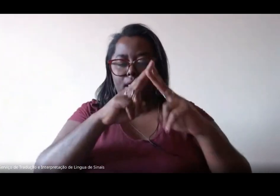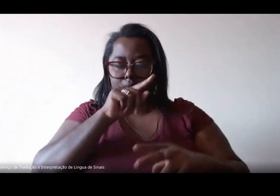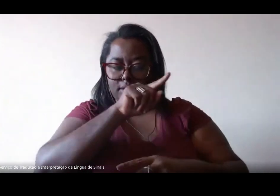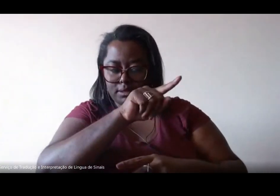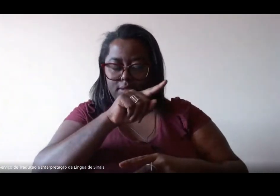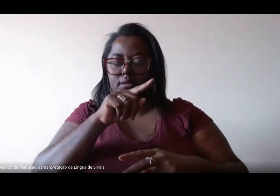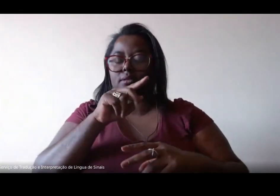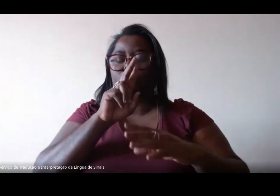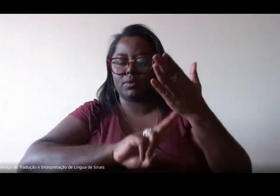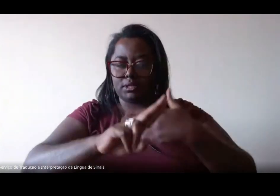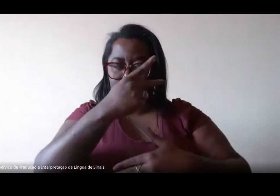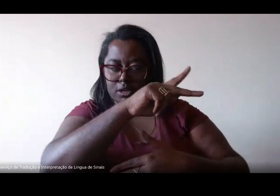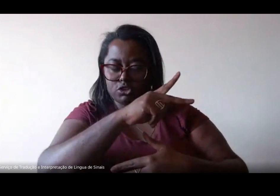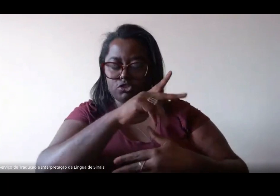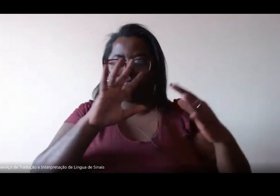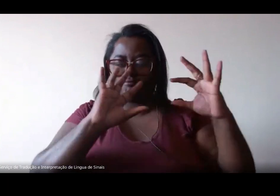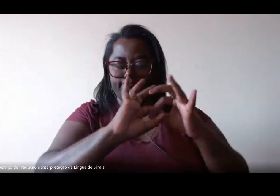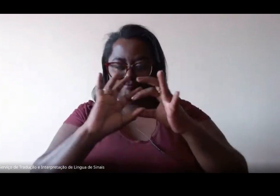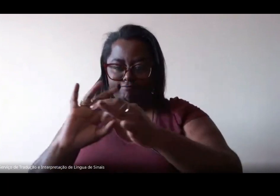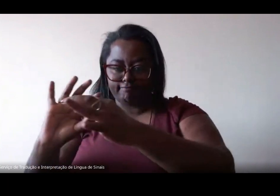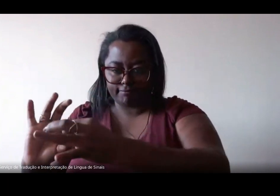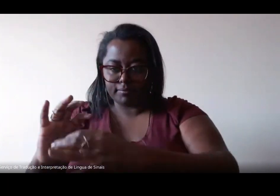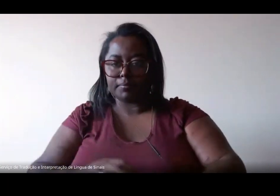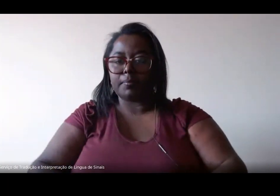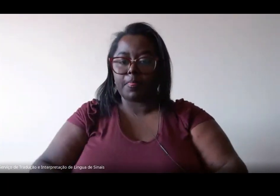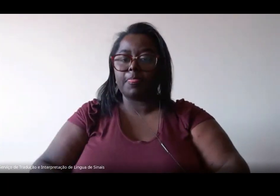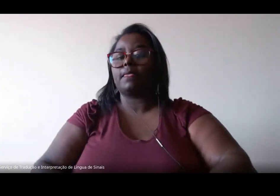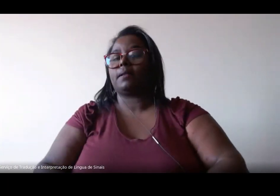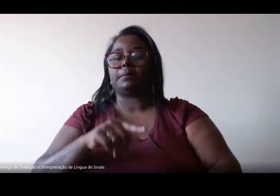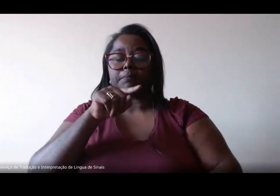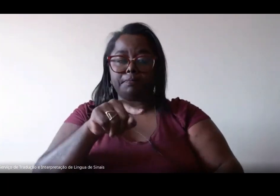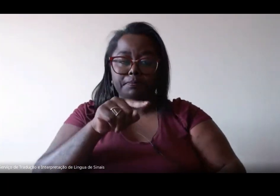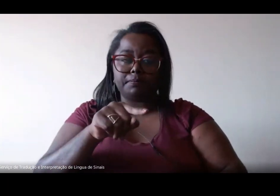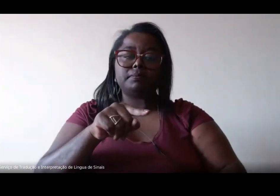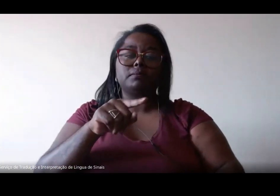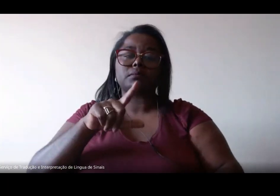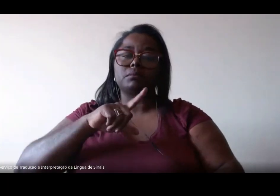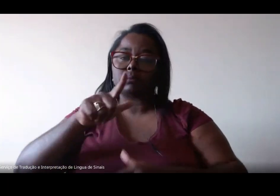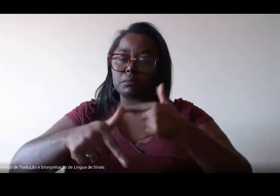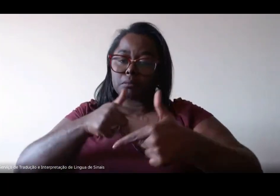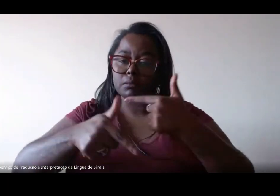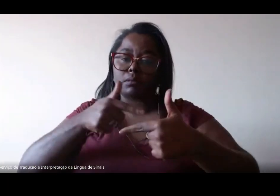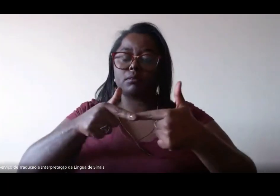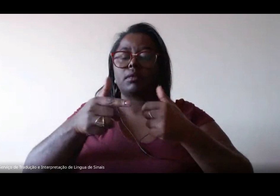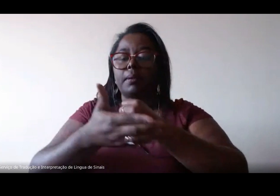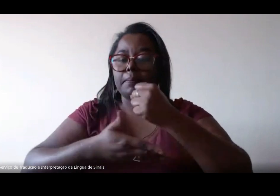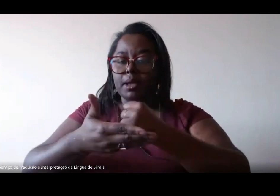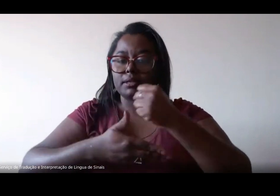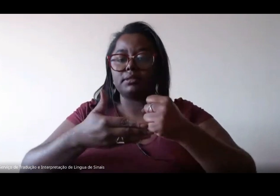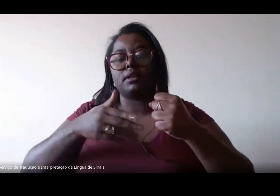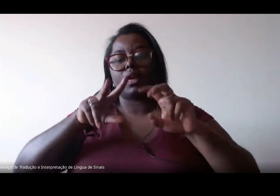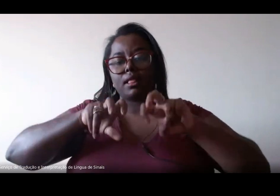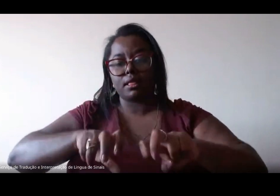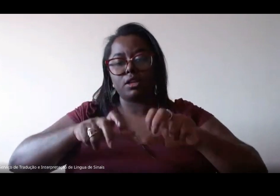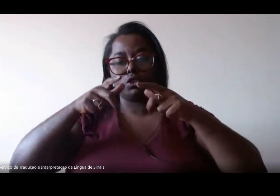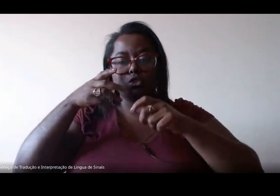Suas pesquisas, que tomam sobretudo por base os estudos da análise do discurso semiolinguística, são centradas